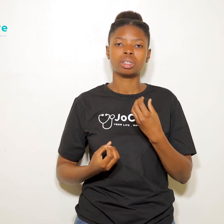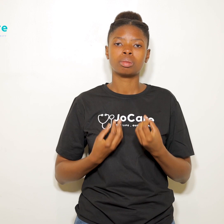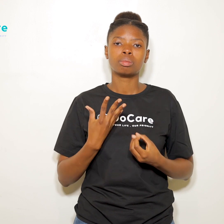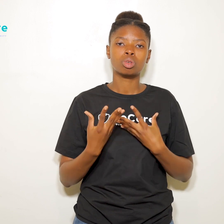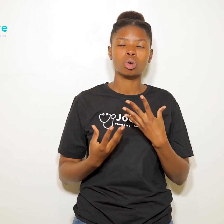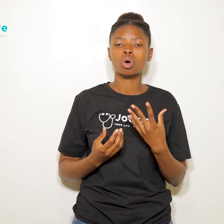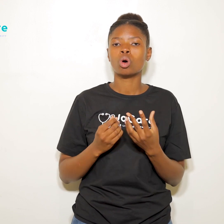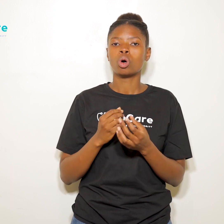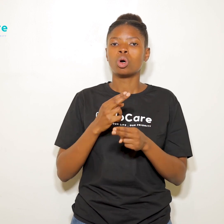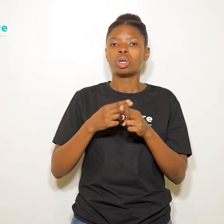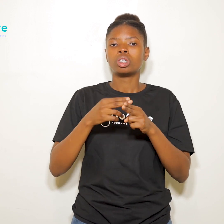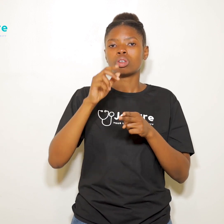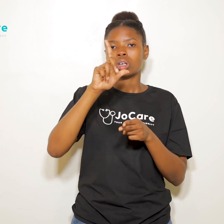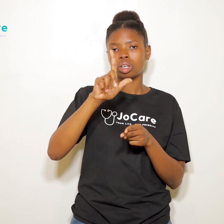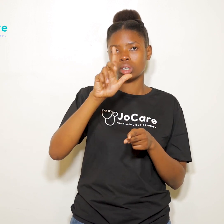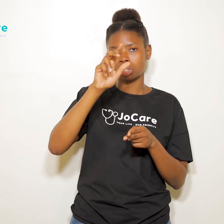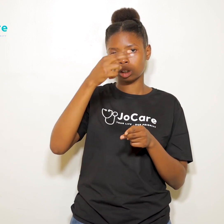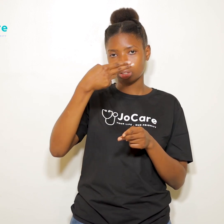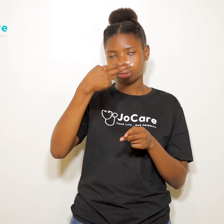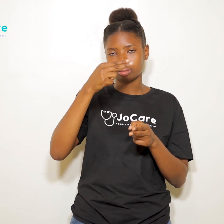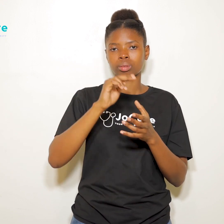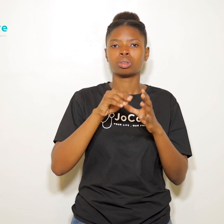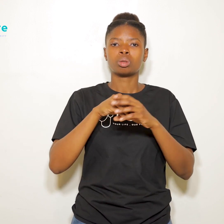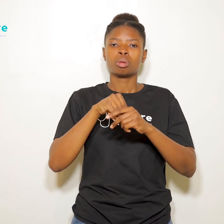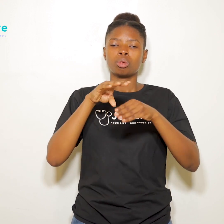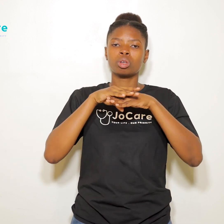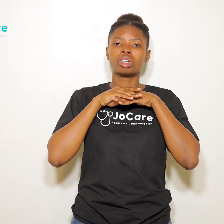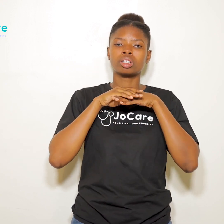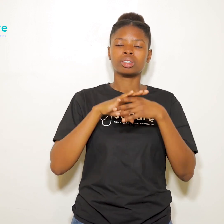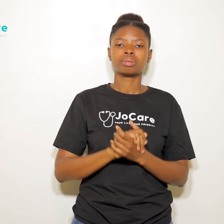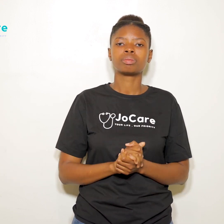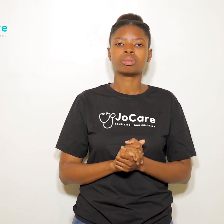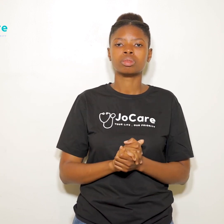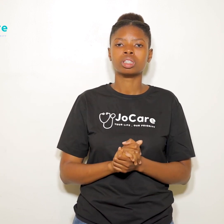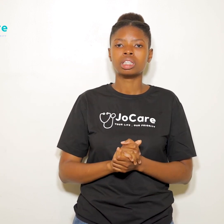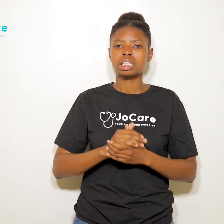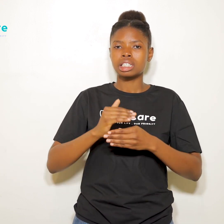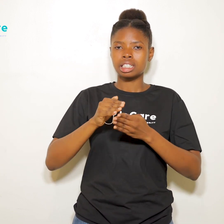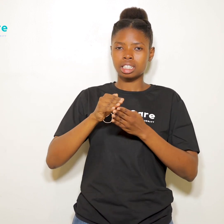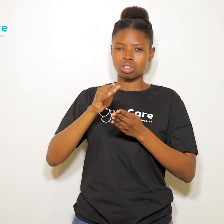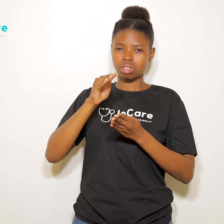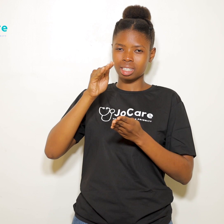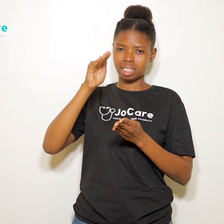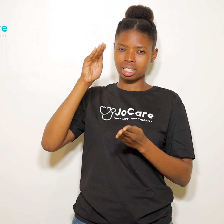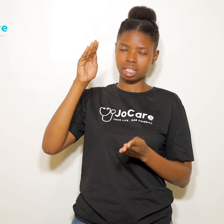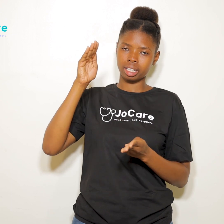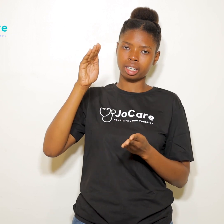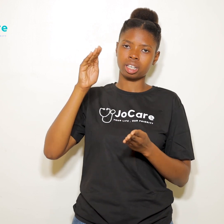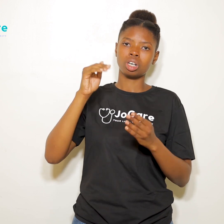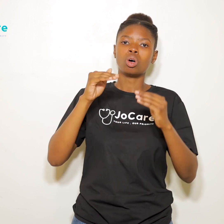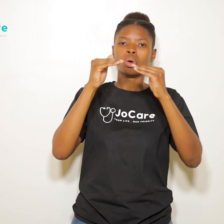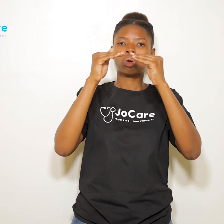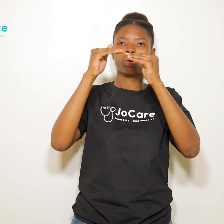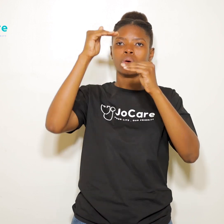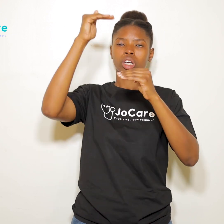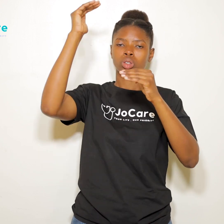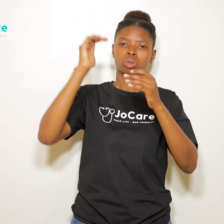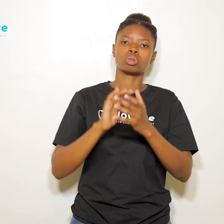bwa LH cyangwa luteinizing hormone mu rurimi rw'icyongereza, iba yazamutse ku rwego rwo hejuru, noneho bigatuma